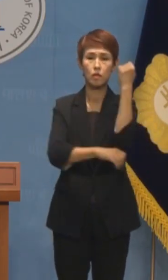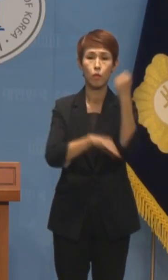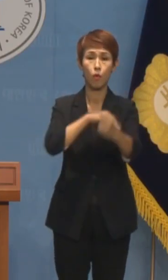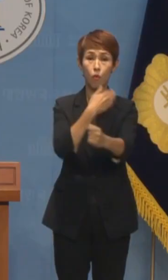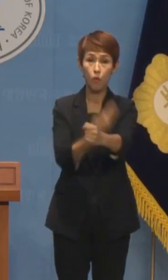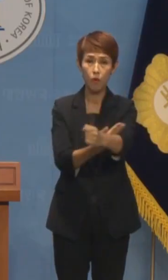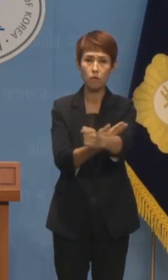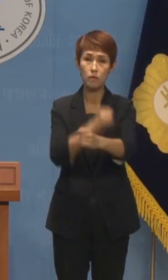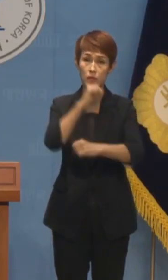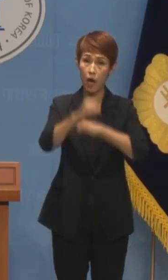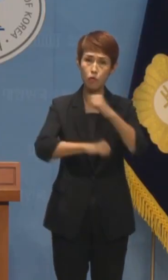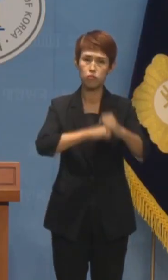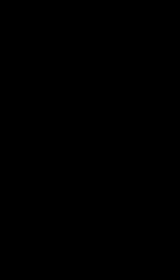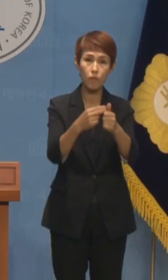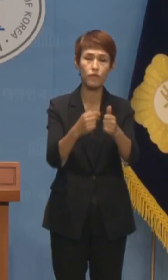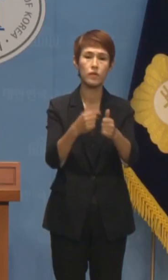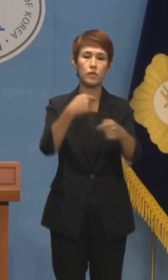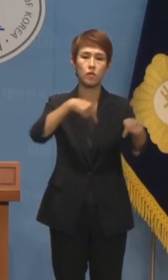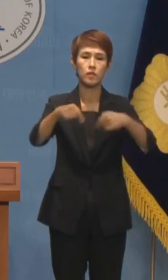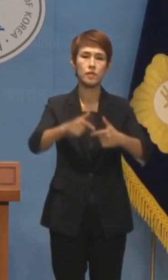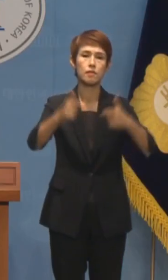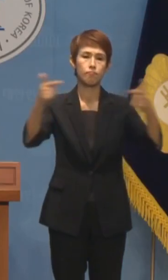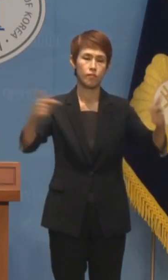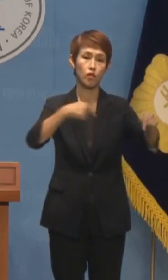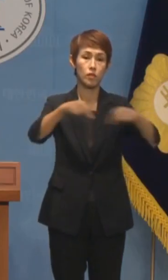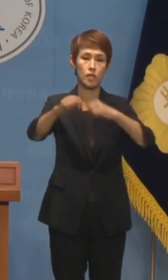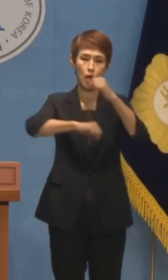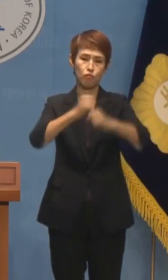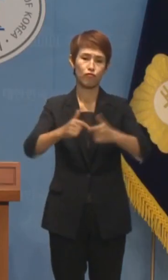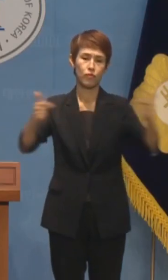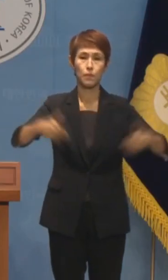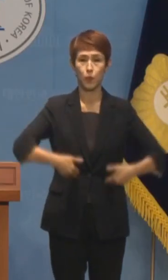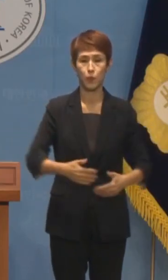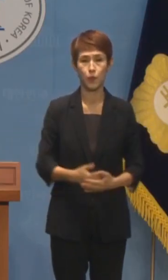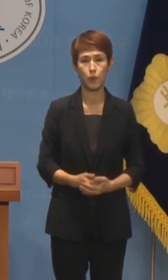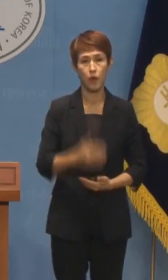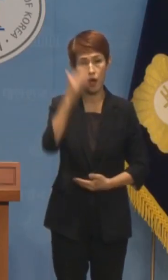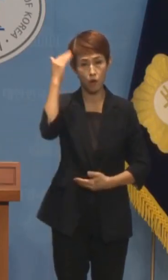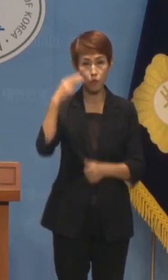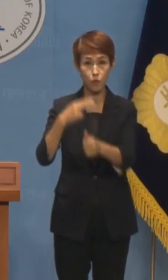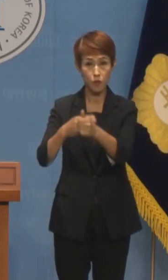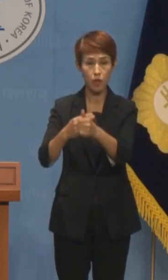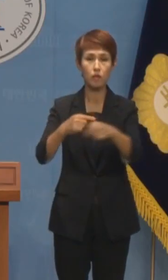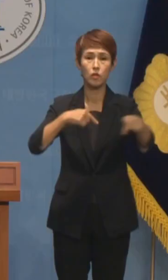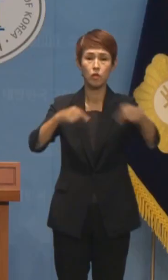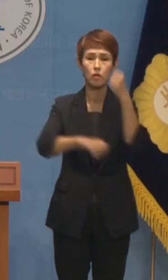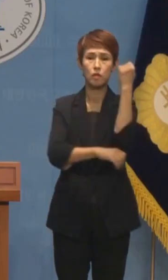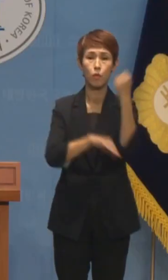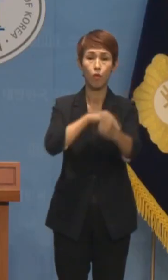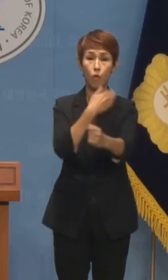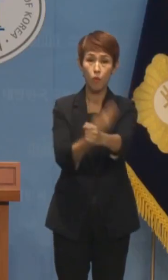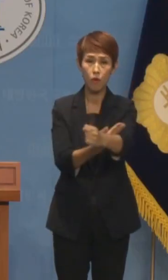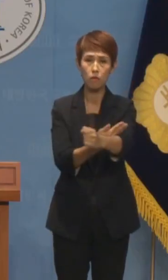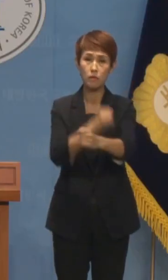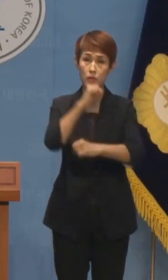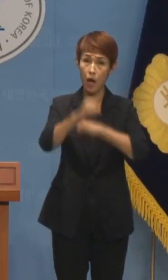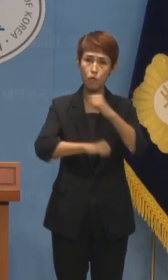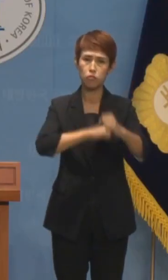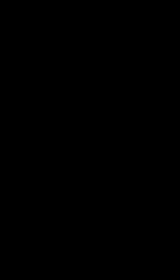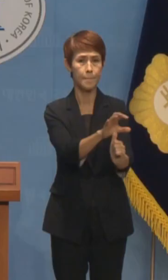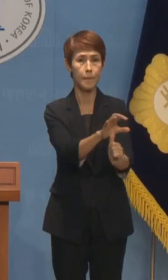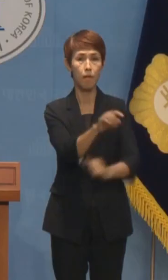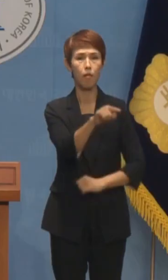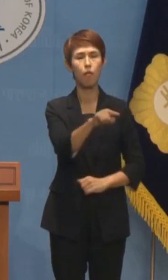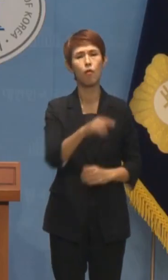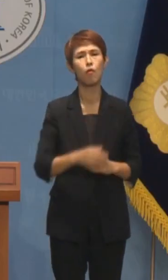자유는 완전히 박탈되어 있습니다. 현재 대한민국의 교사들의 정치적 기본권과 자유는 완전히 박탈되어